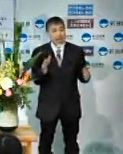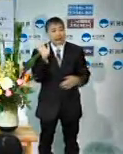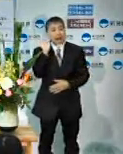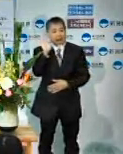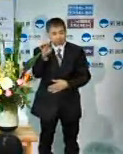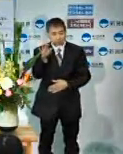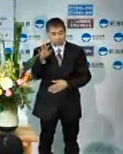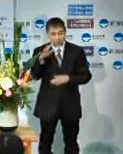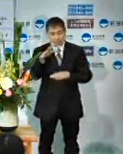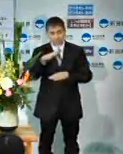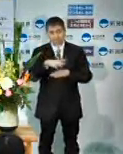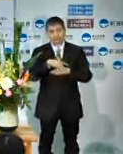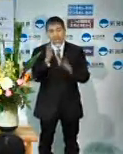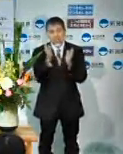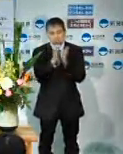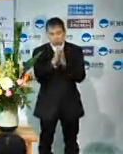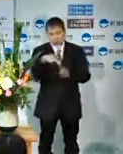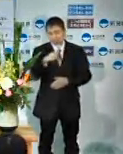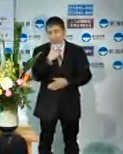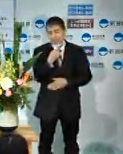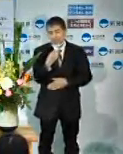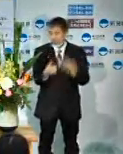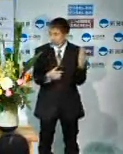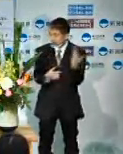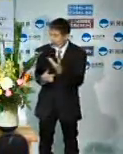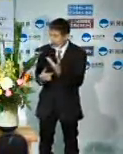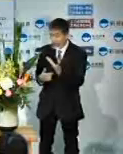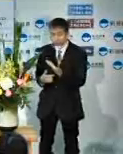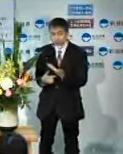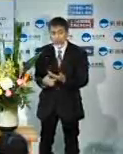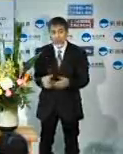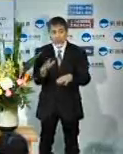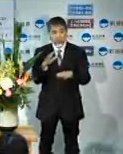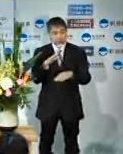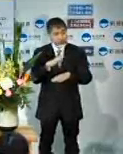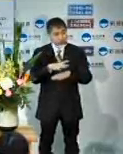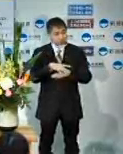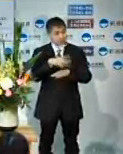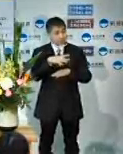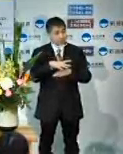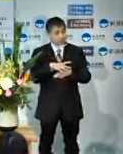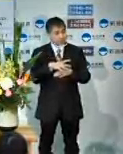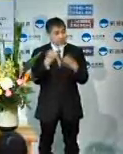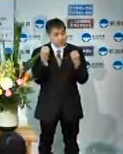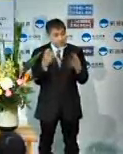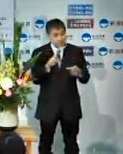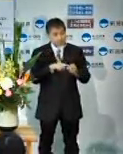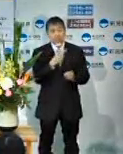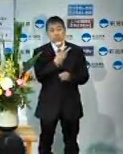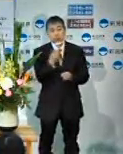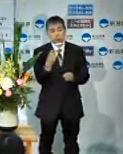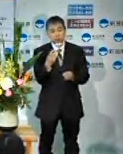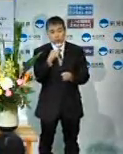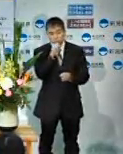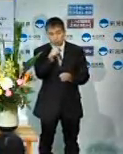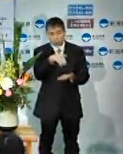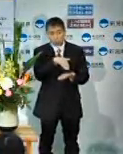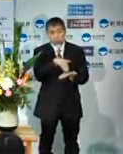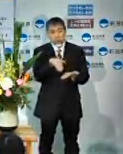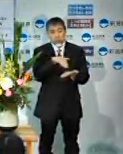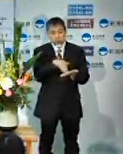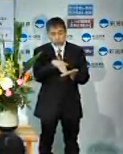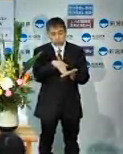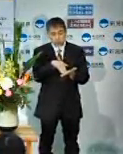行きたいと思ってます。 新年度予算編成が本格化、いよいよ本格化すると思うんですけれども。